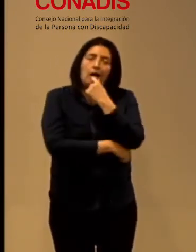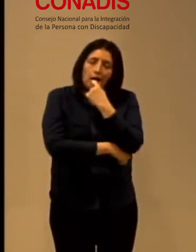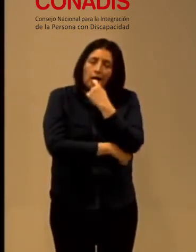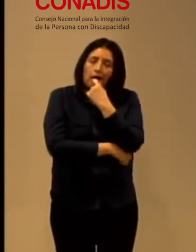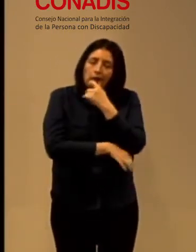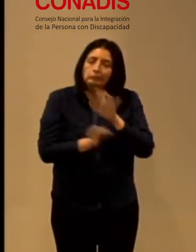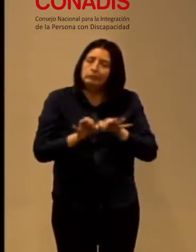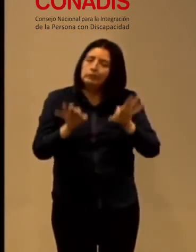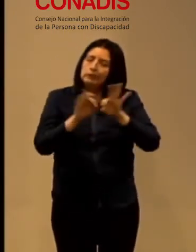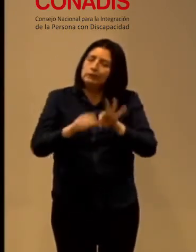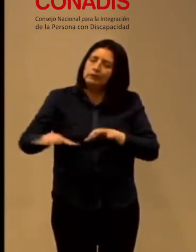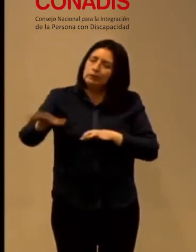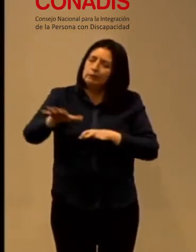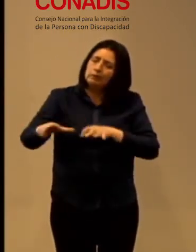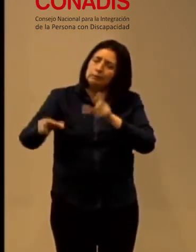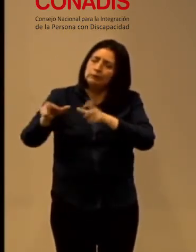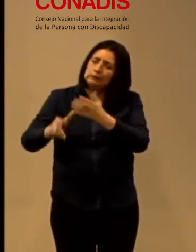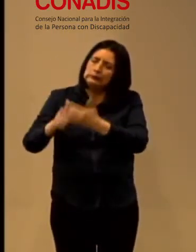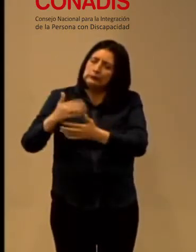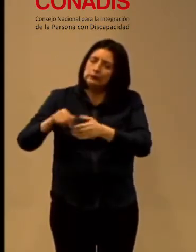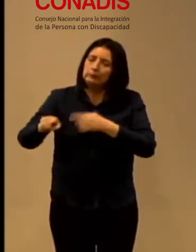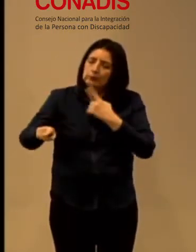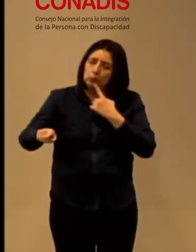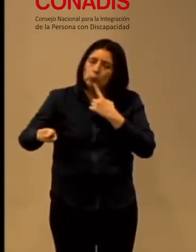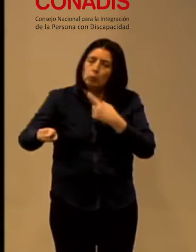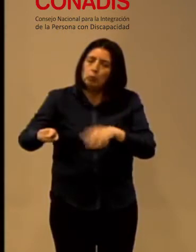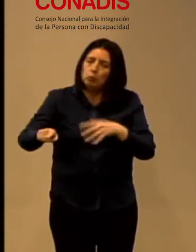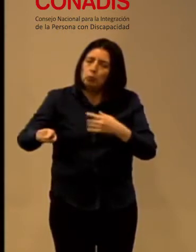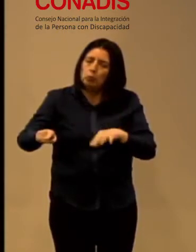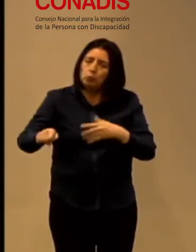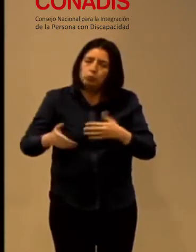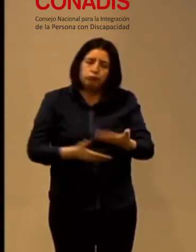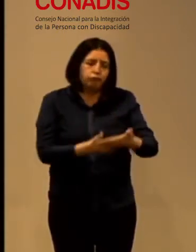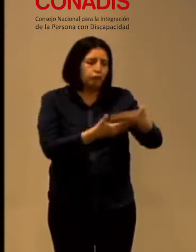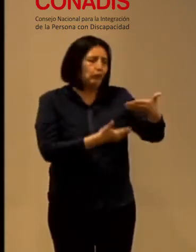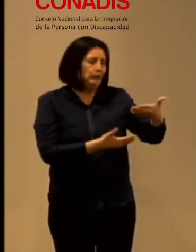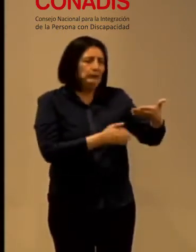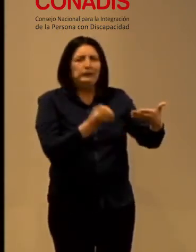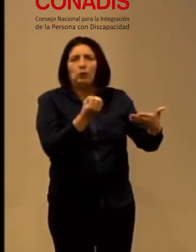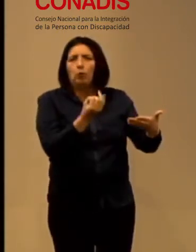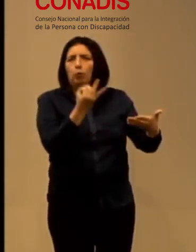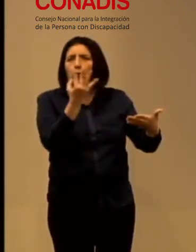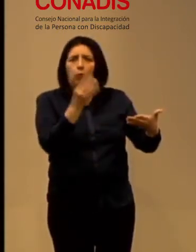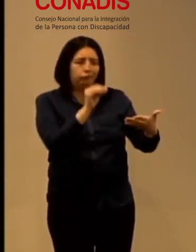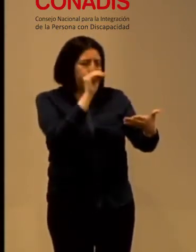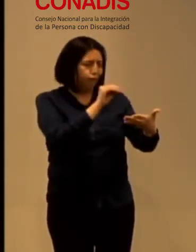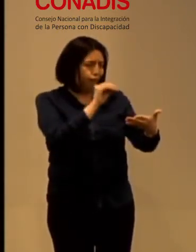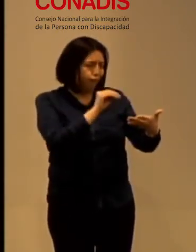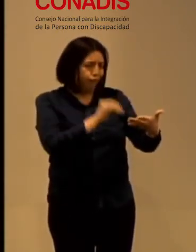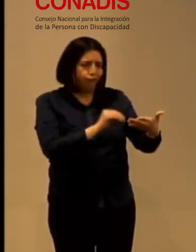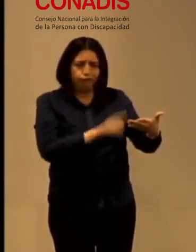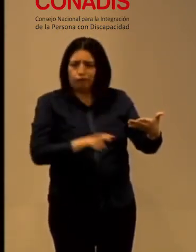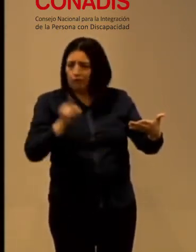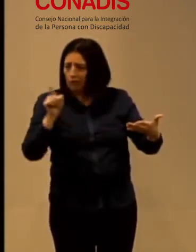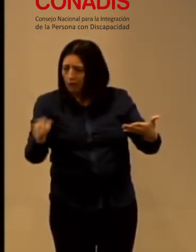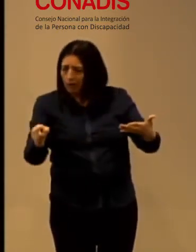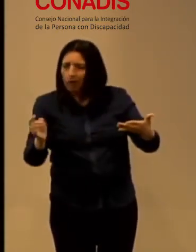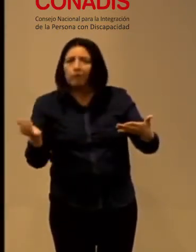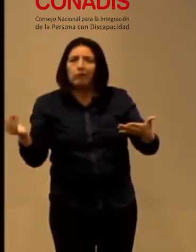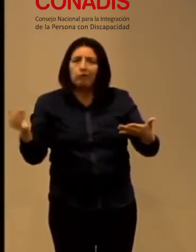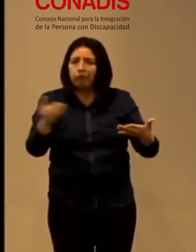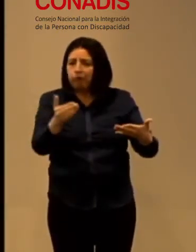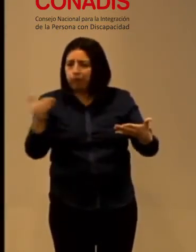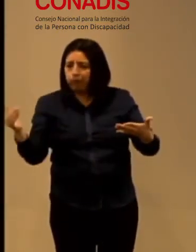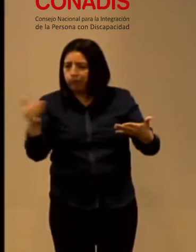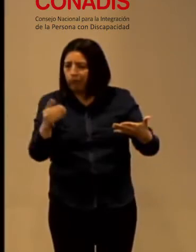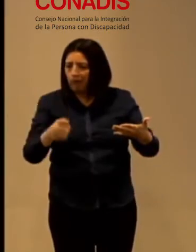cuenta que para esta población teníamos que hacer una revisión del estándar que habíamos establecido, porque los costos de traslado, por ejemplo,